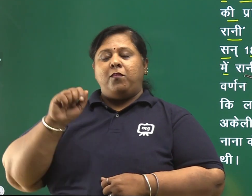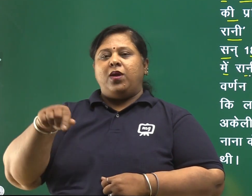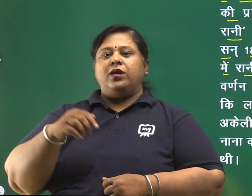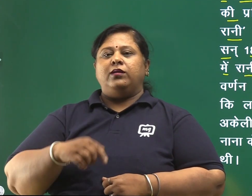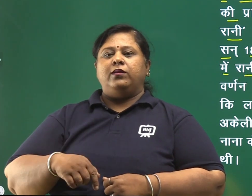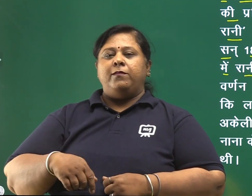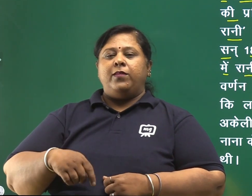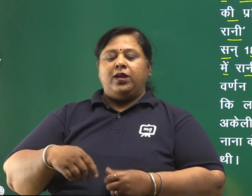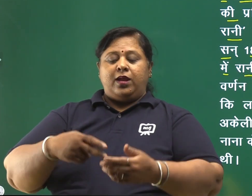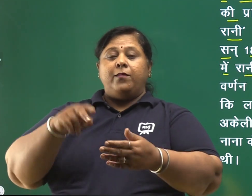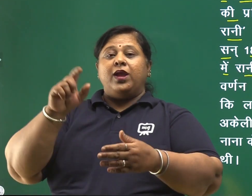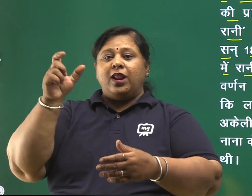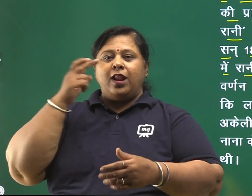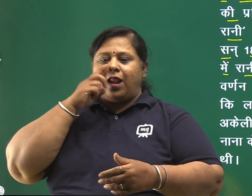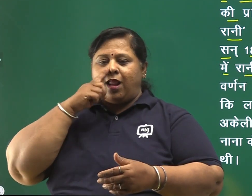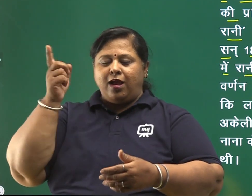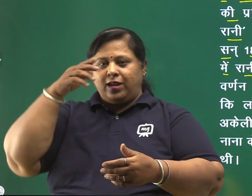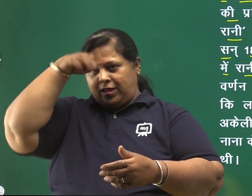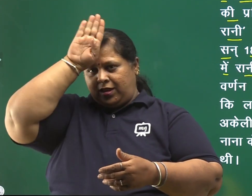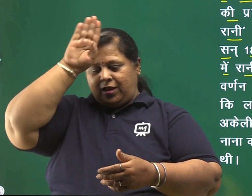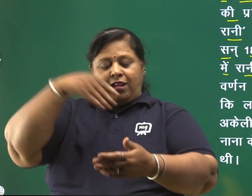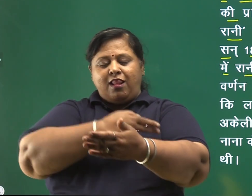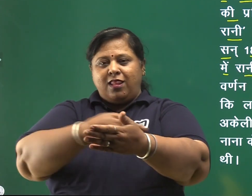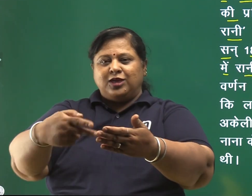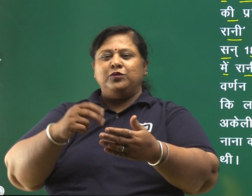में रानी लक्ष्मीबाई के